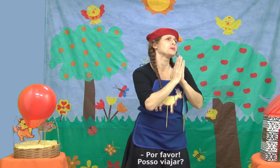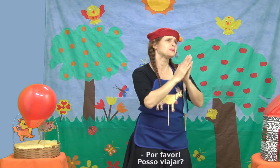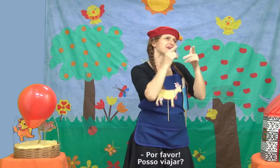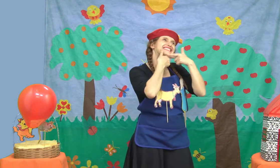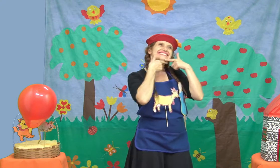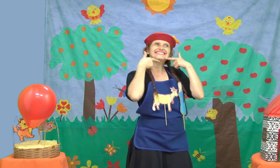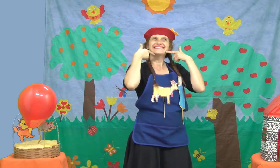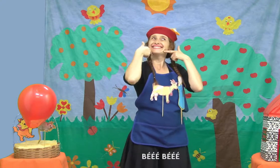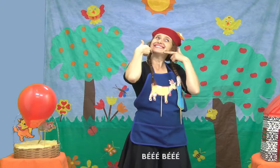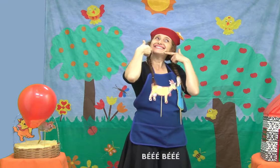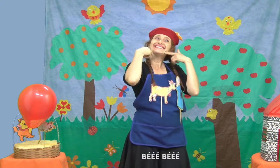né